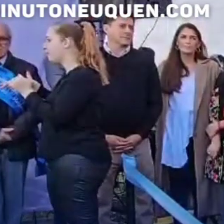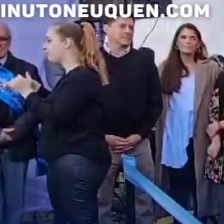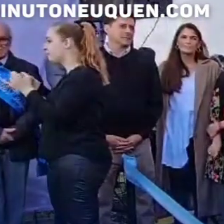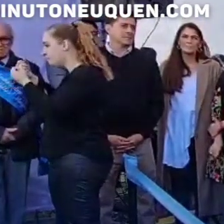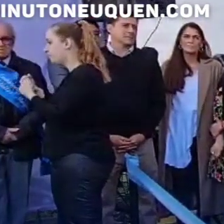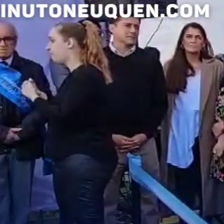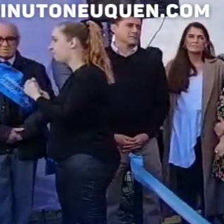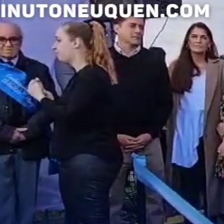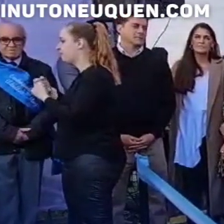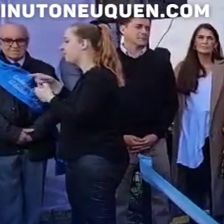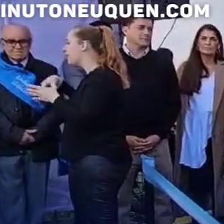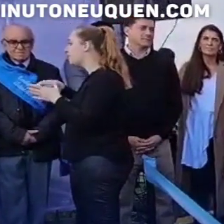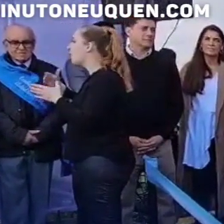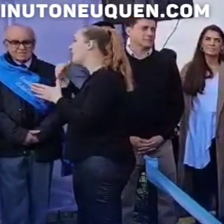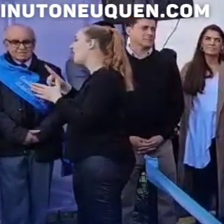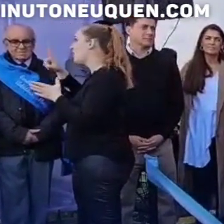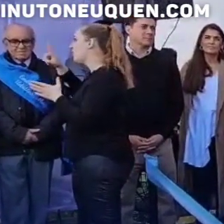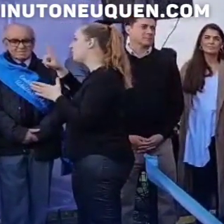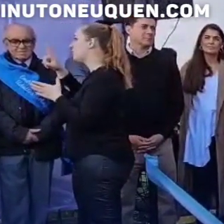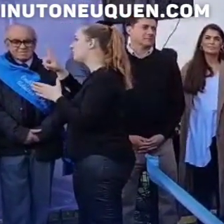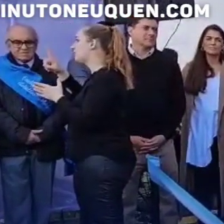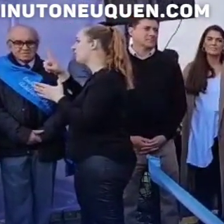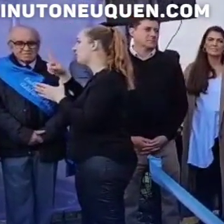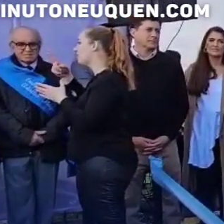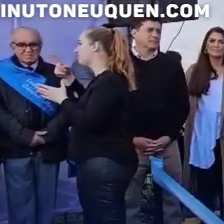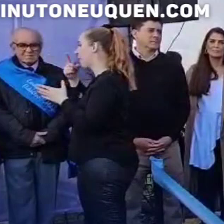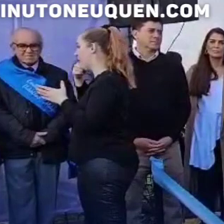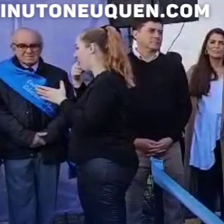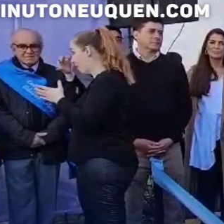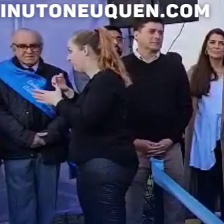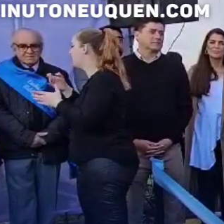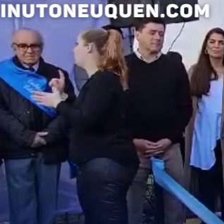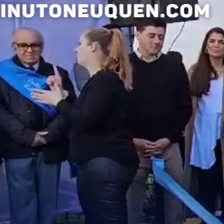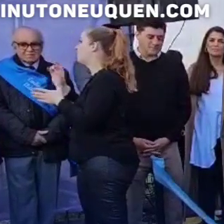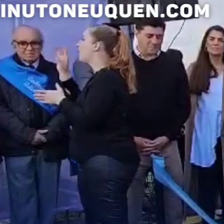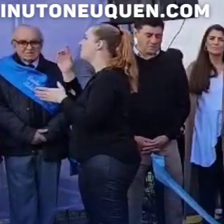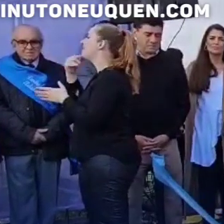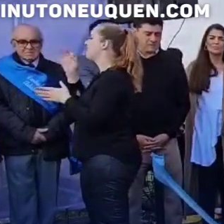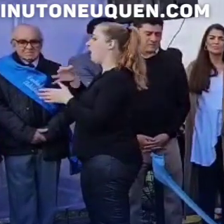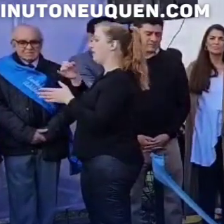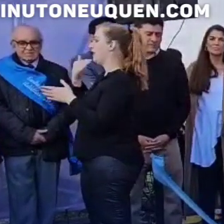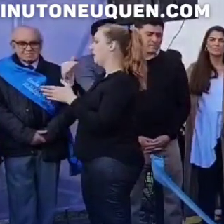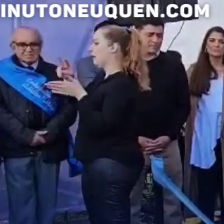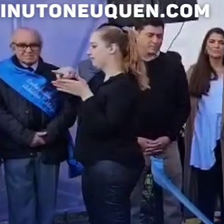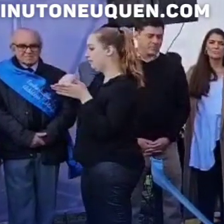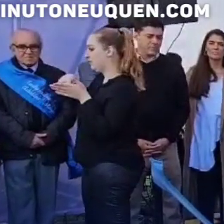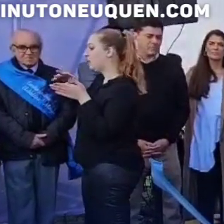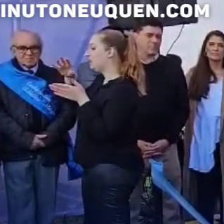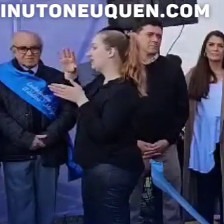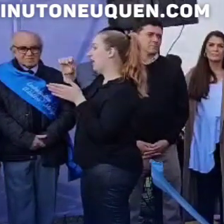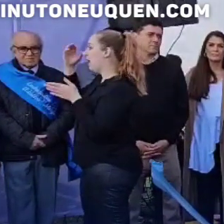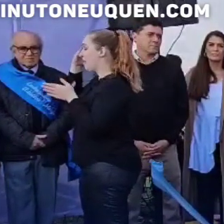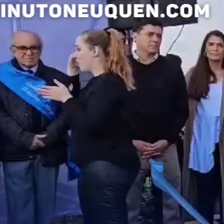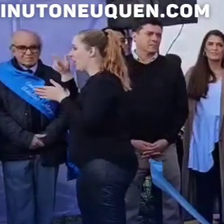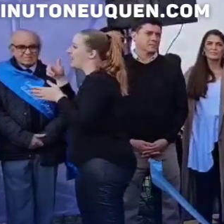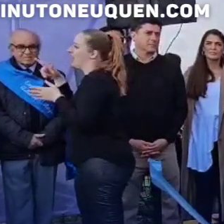Por ahí tuvieron la gracia de Dios de no tener que vivir esos momentos. Y traerlo a la memoria en la canción